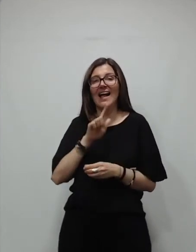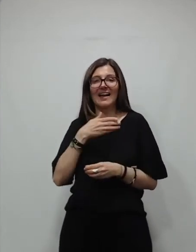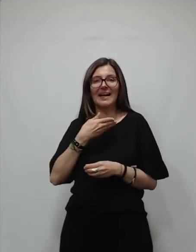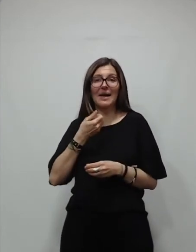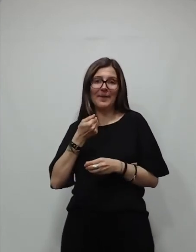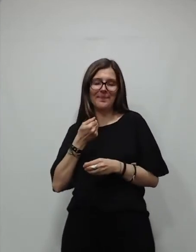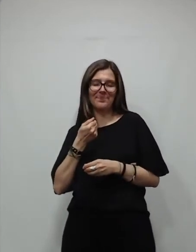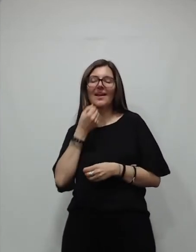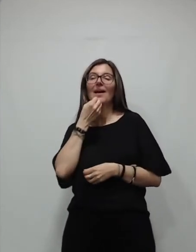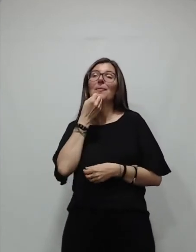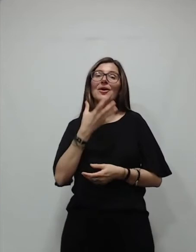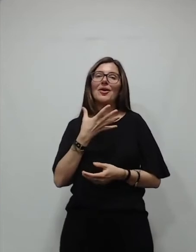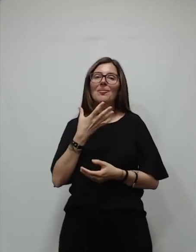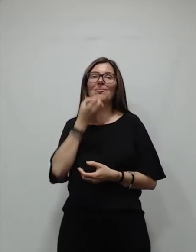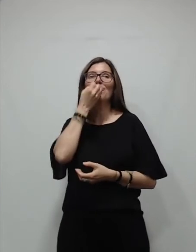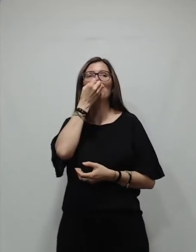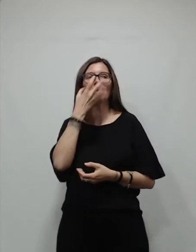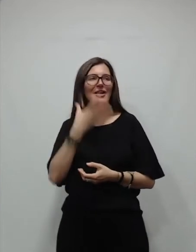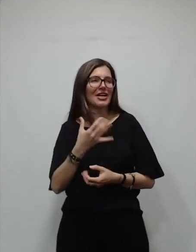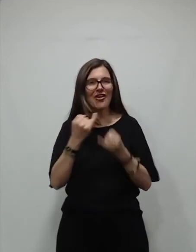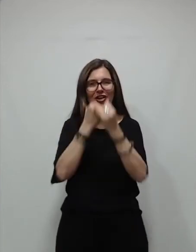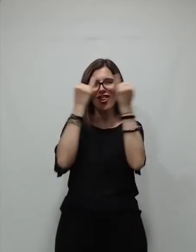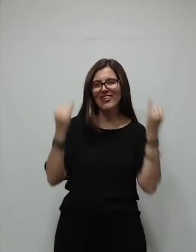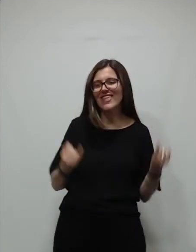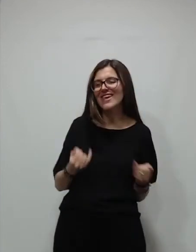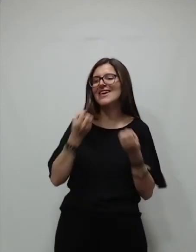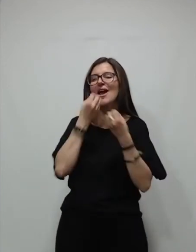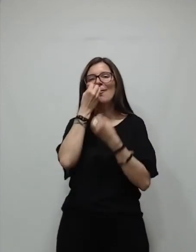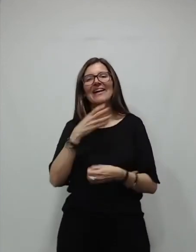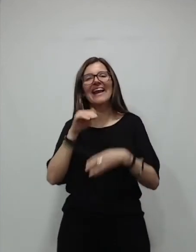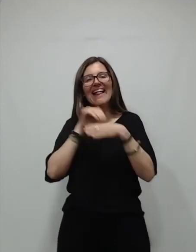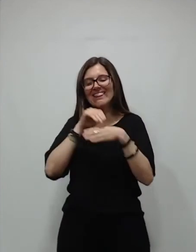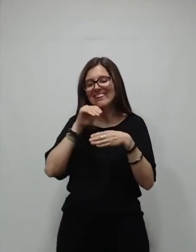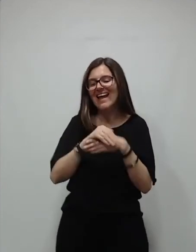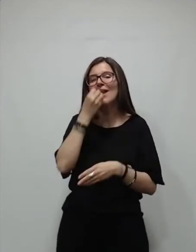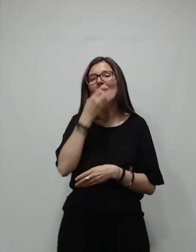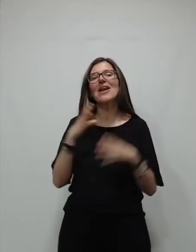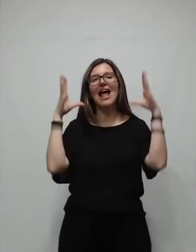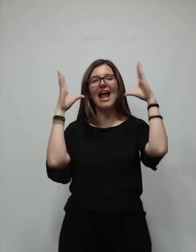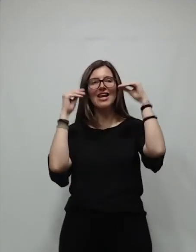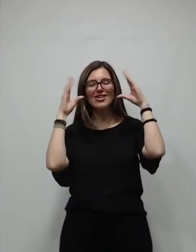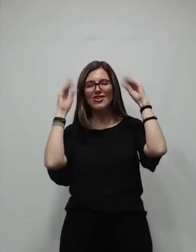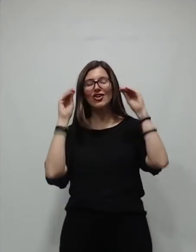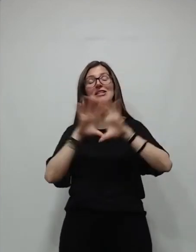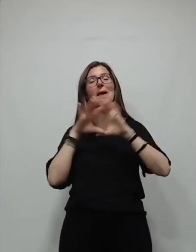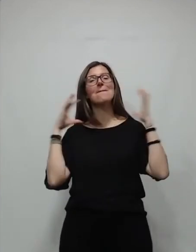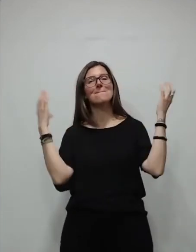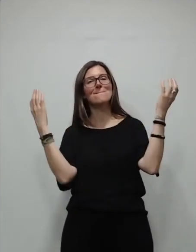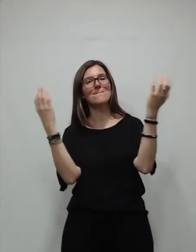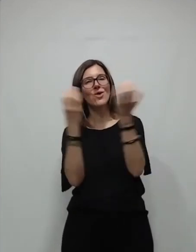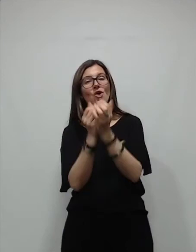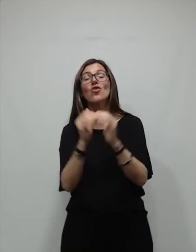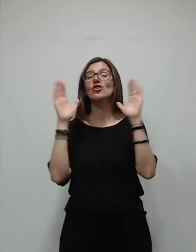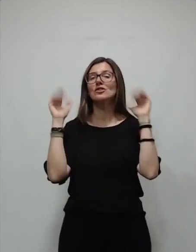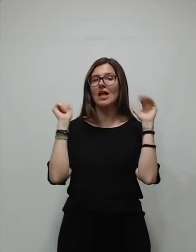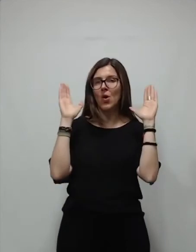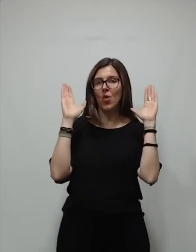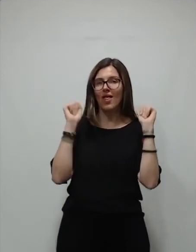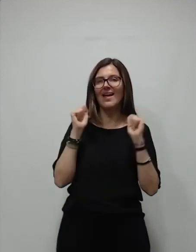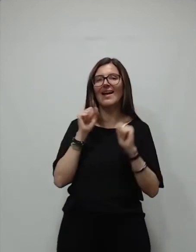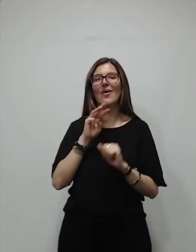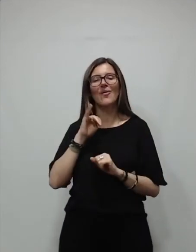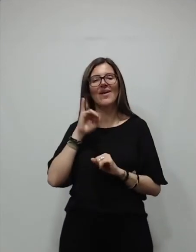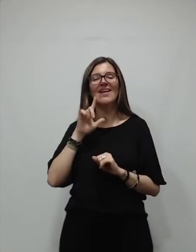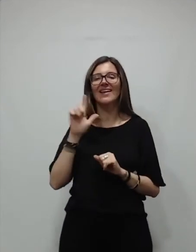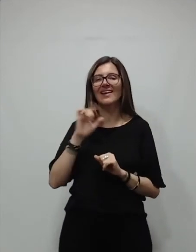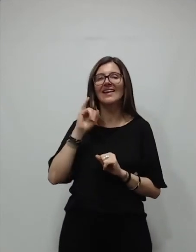Bueno, muy buenos días, muy buenas tardes, muy buenas noches. Buenas tardes, buenas noches mundo. Saludar a Willy en esta expresión